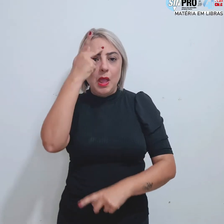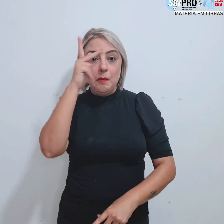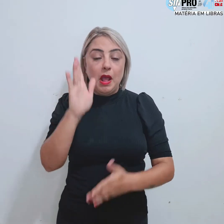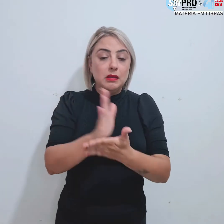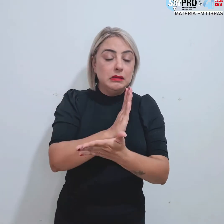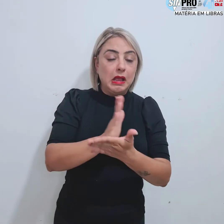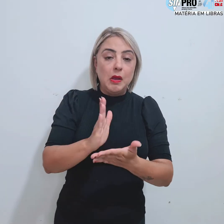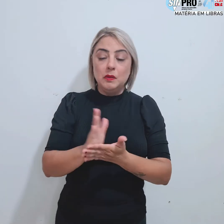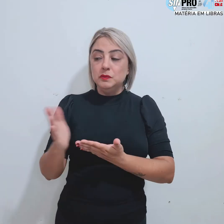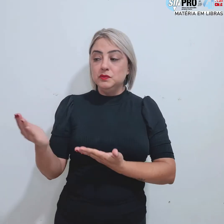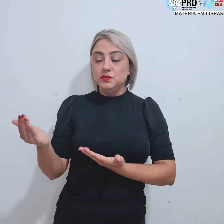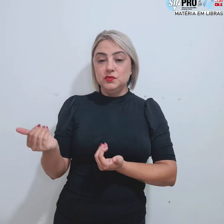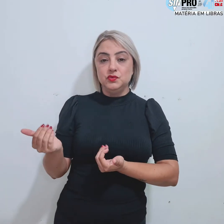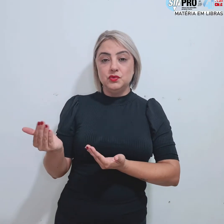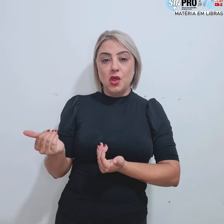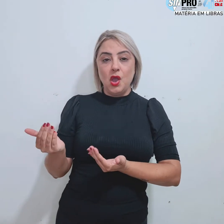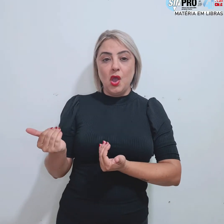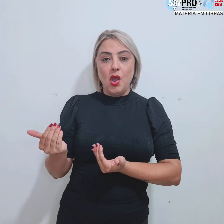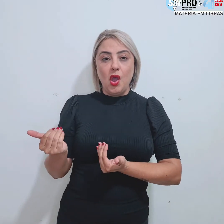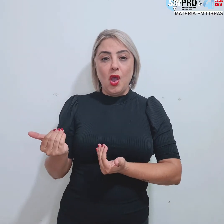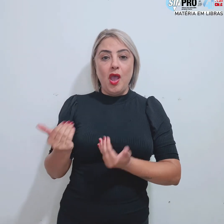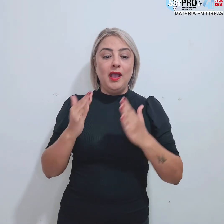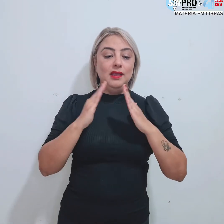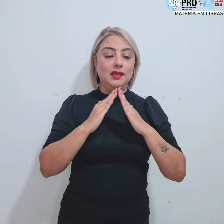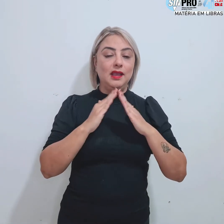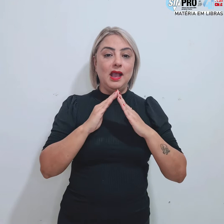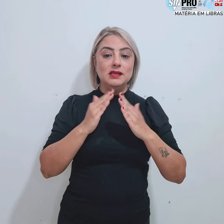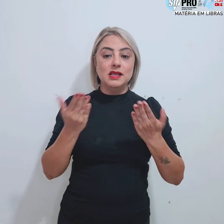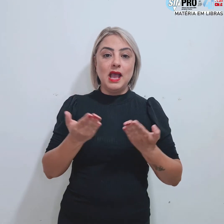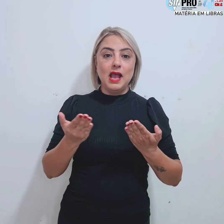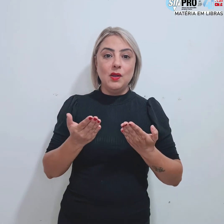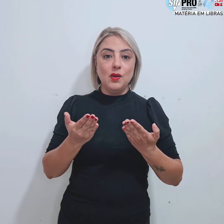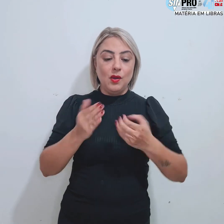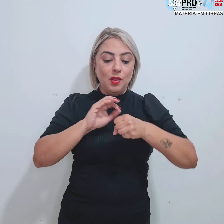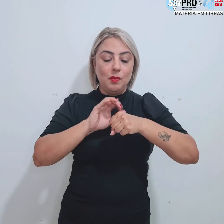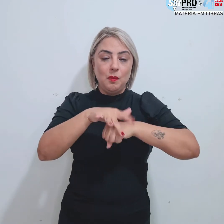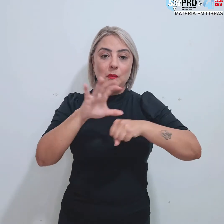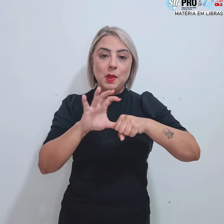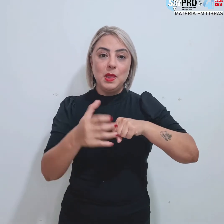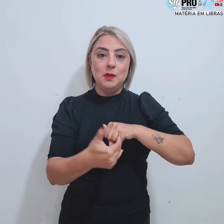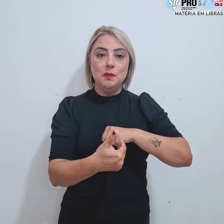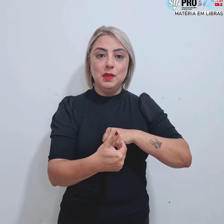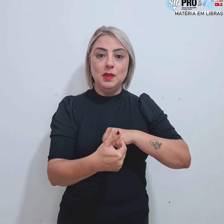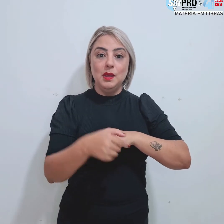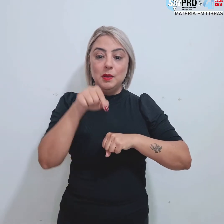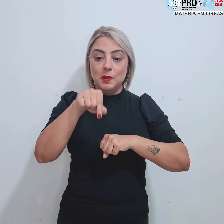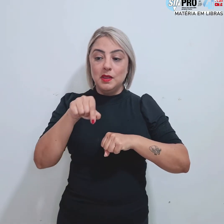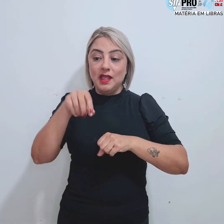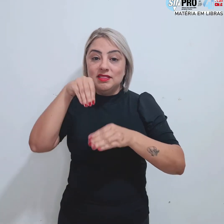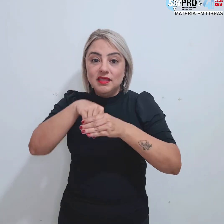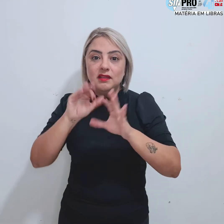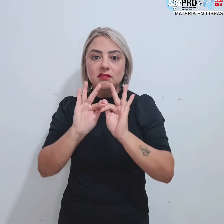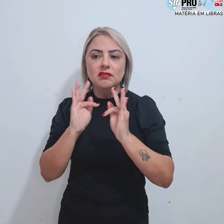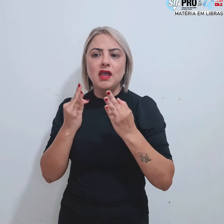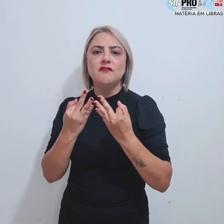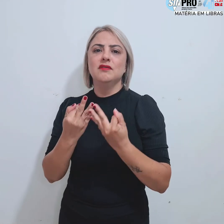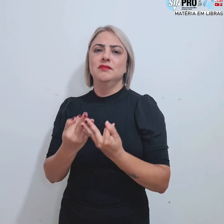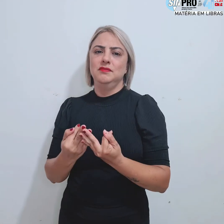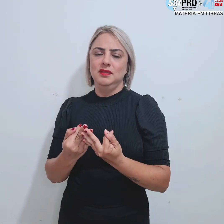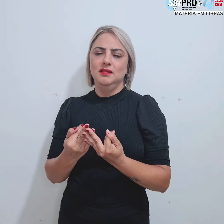para alguns adolescentes estar em casa neste momento de pandemia, pois é na família que